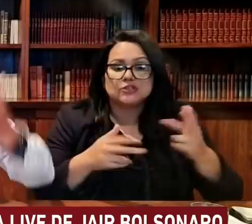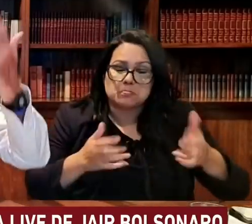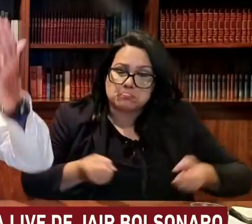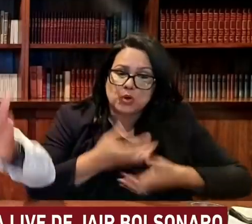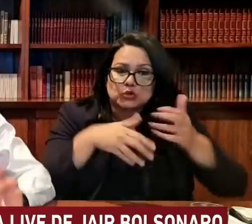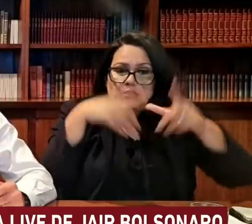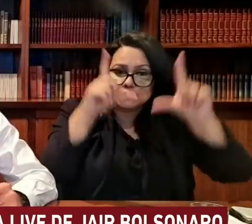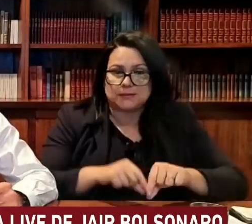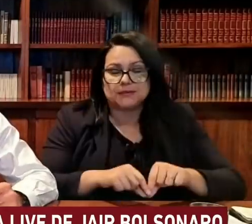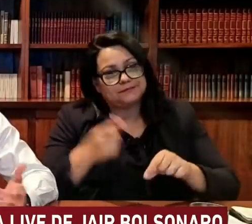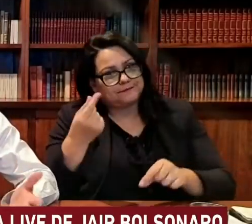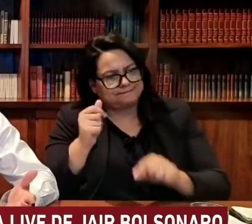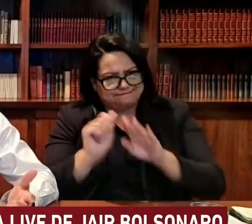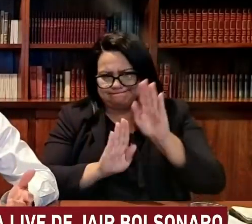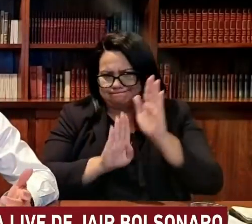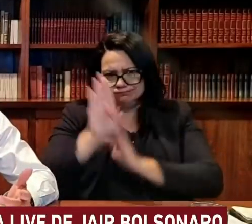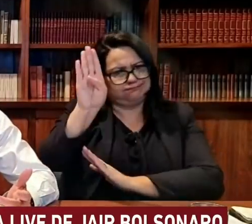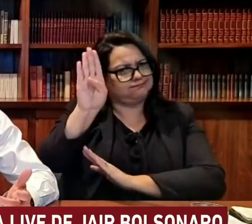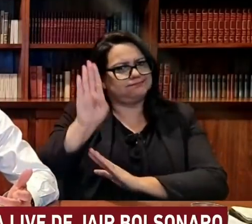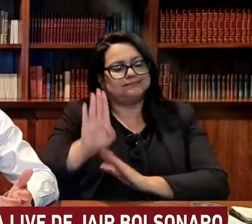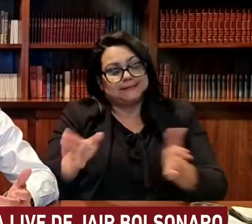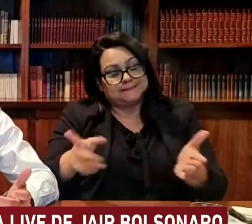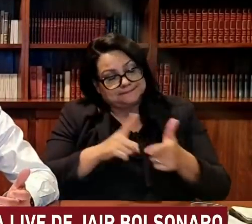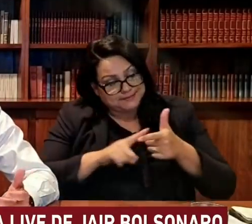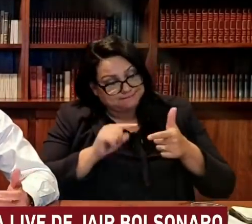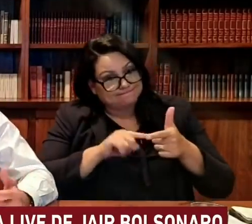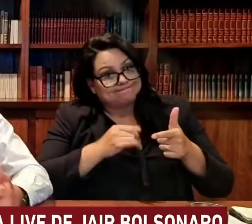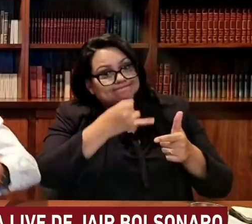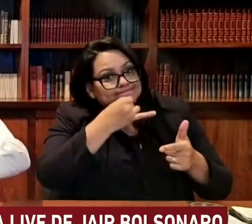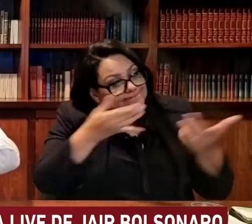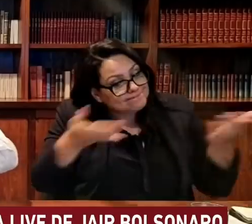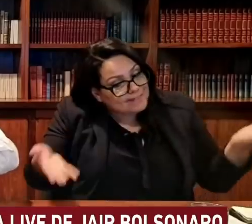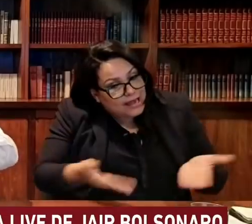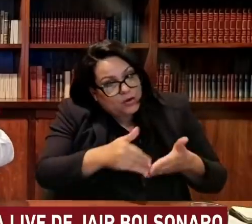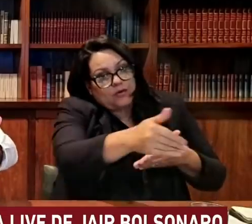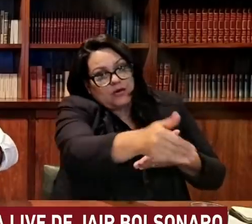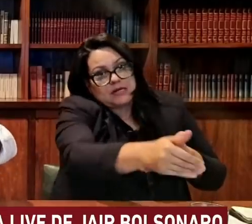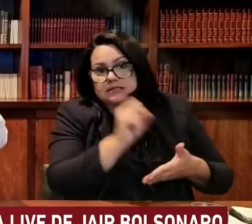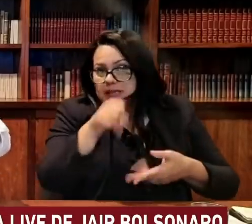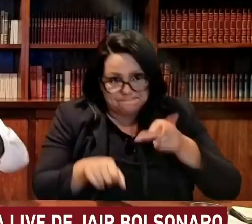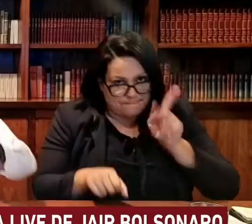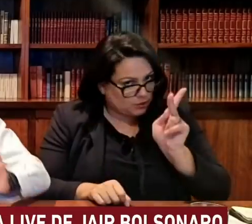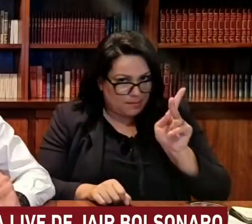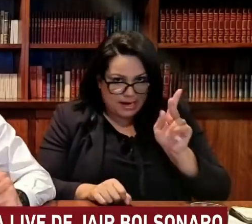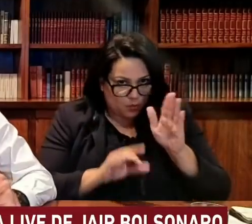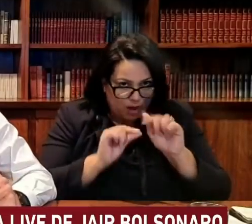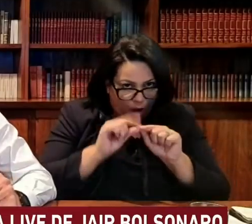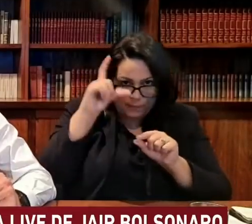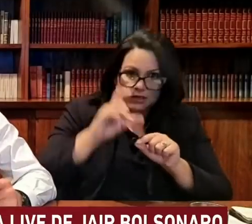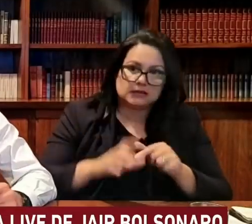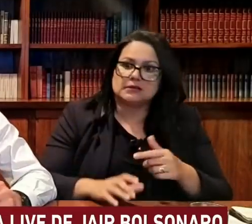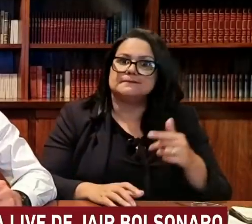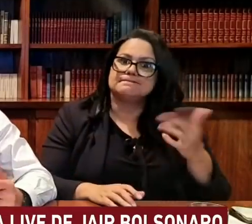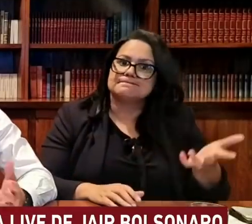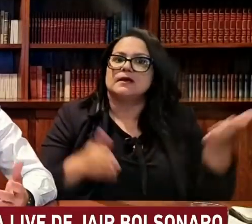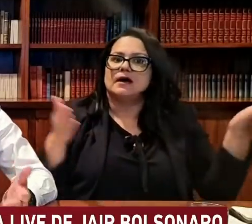o preço vai lá para cima. É um problema que, lamentavelmente, estamos vivendo. E se a Petrobras não aumentar, que a Petrobras quem disse aí,